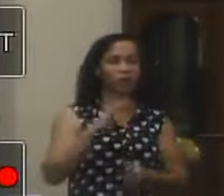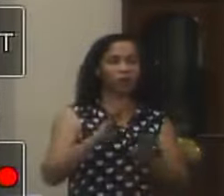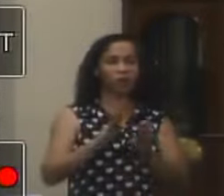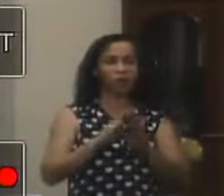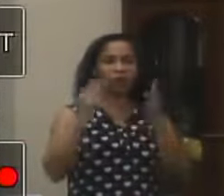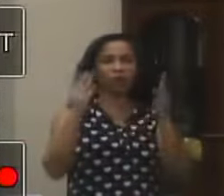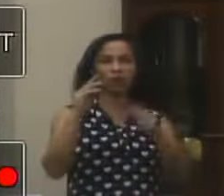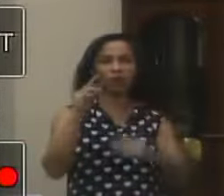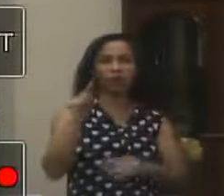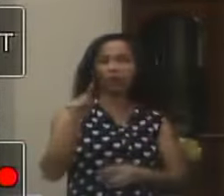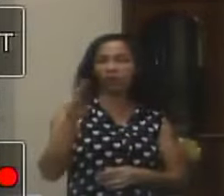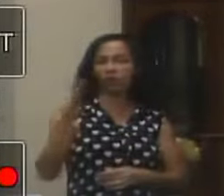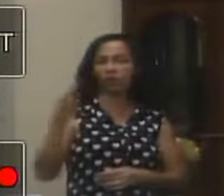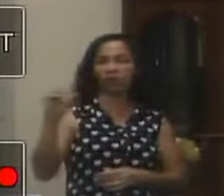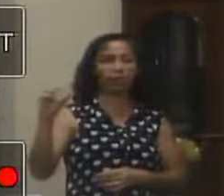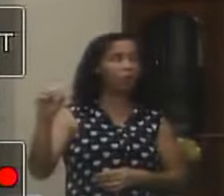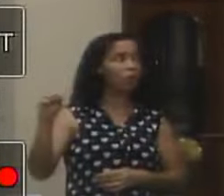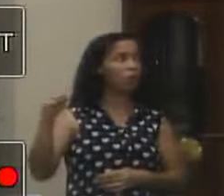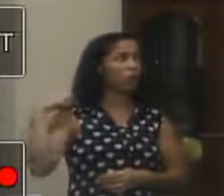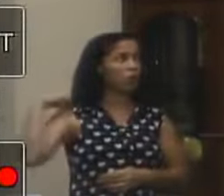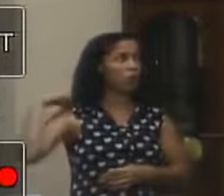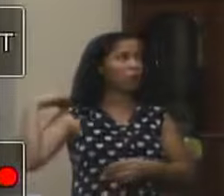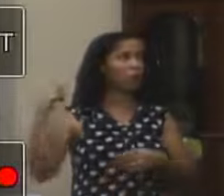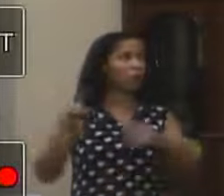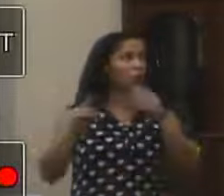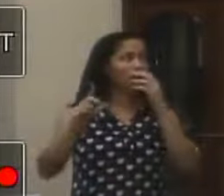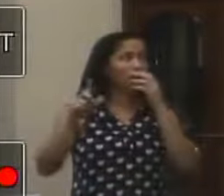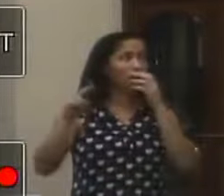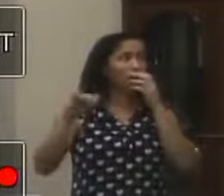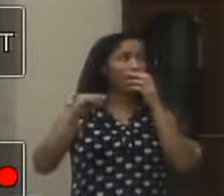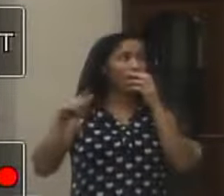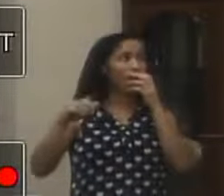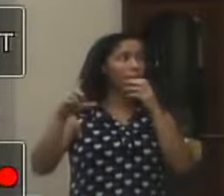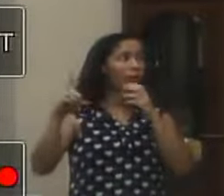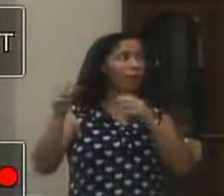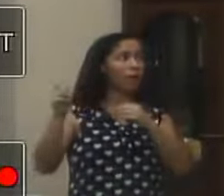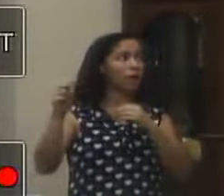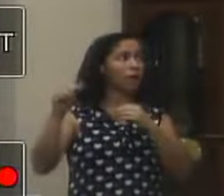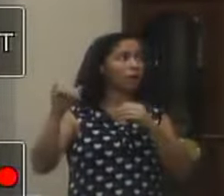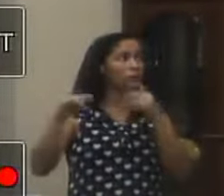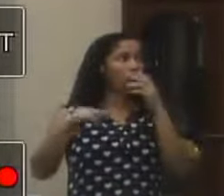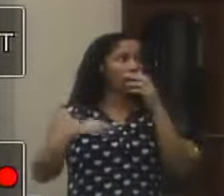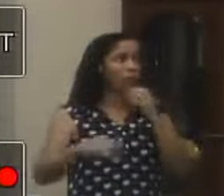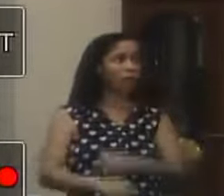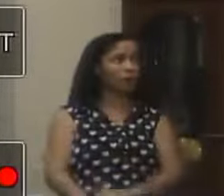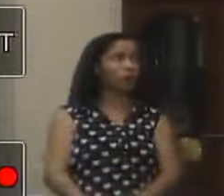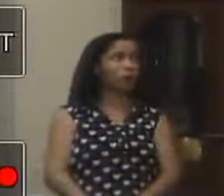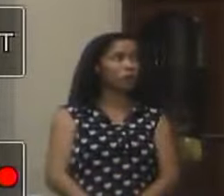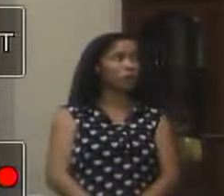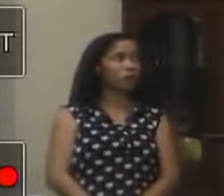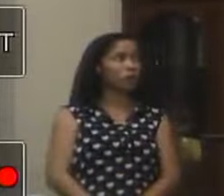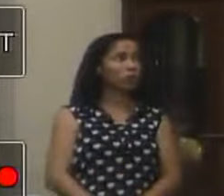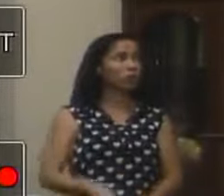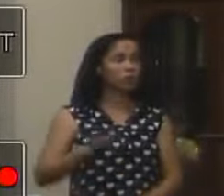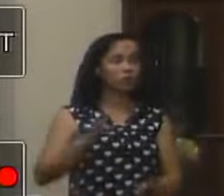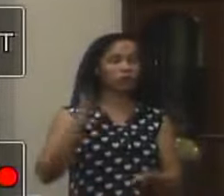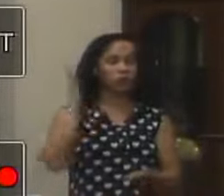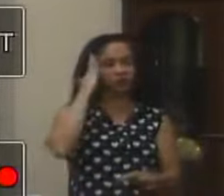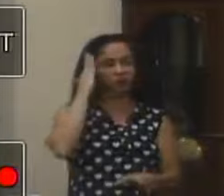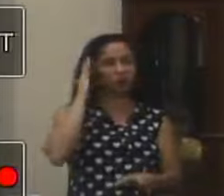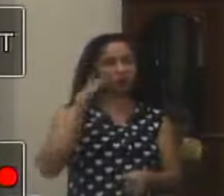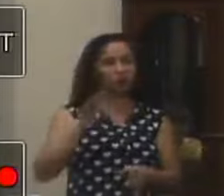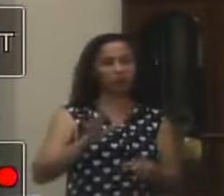da UBS, do Luiz, que vai levar a homenagem do nome do Luiz Davi, né, que a gente sabe que dentro de uma tragédia